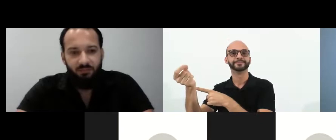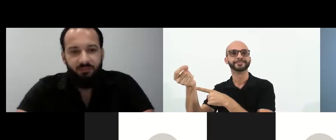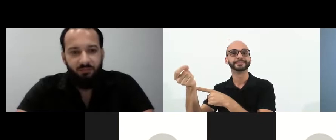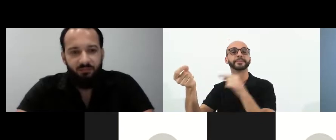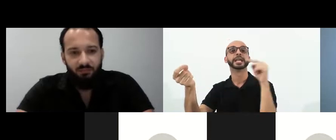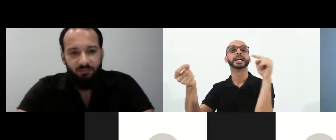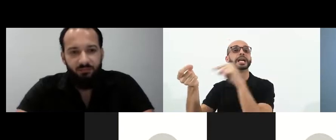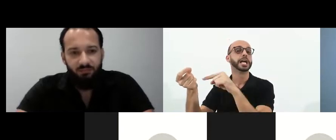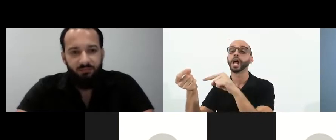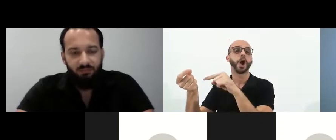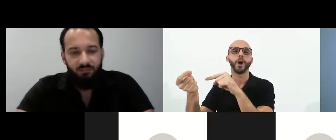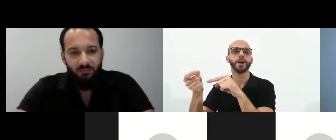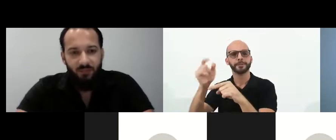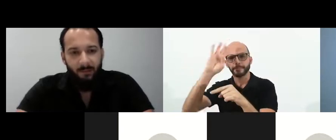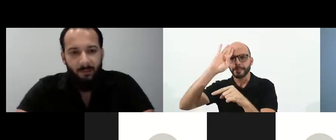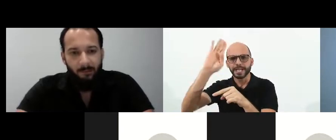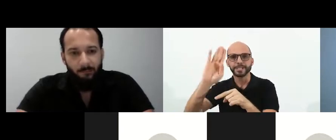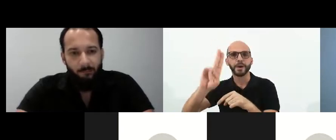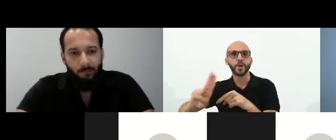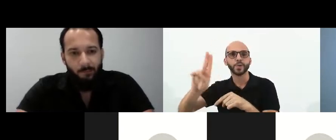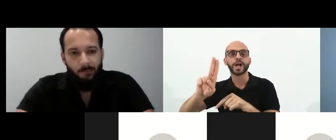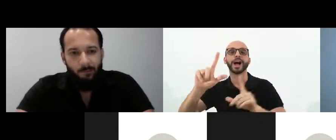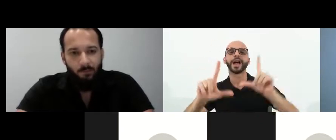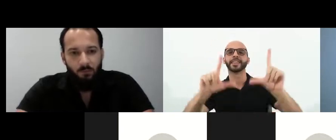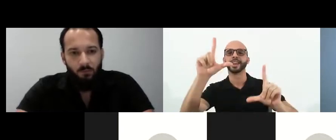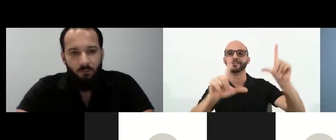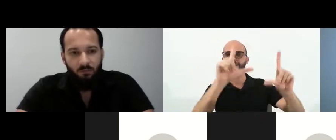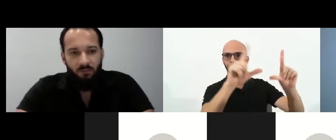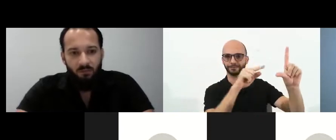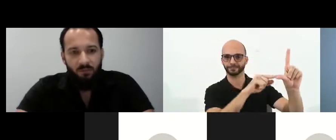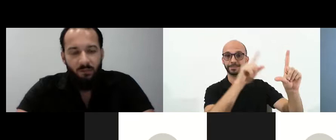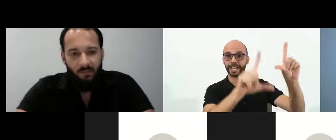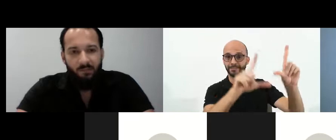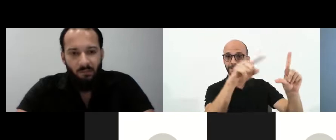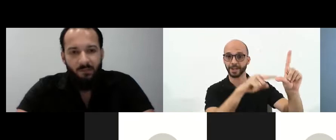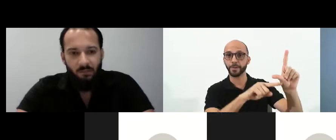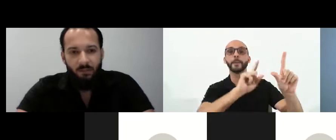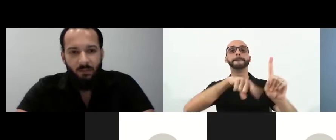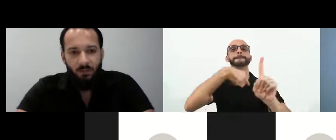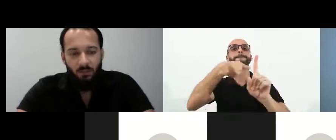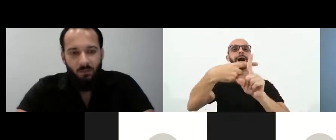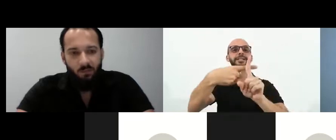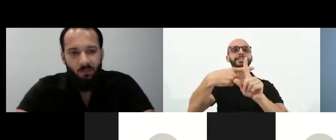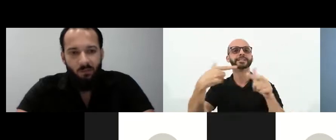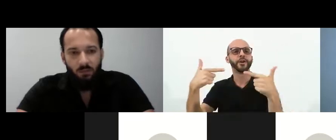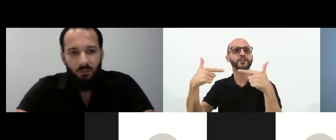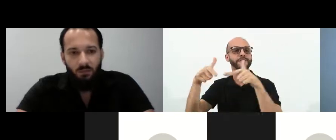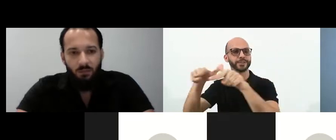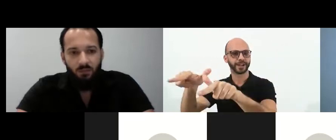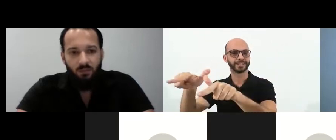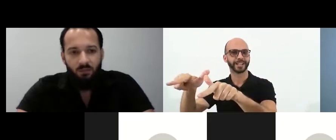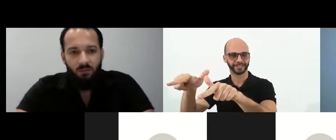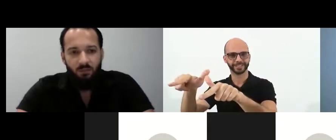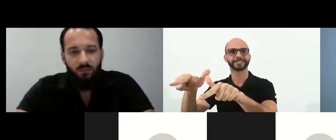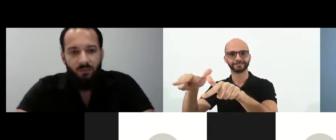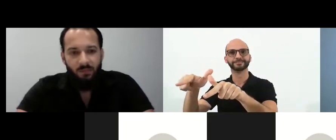Telecurso 2000. E esse era usado através da televisão,